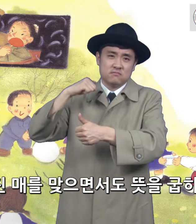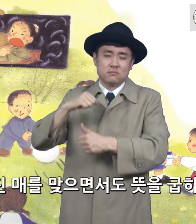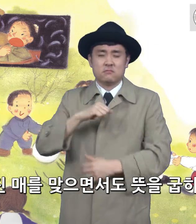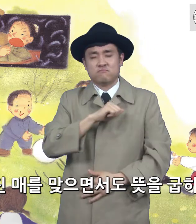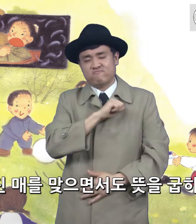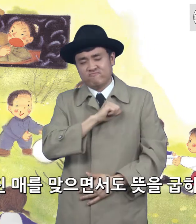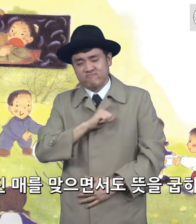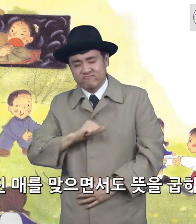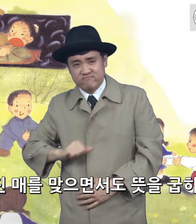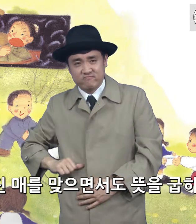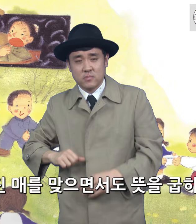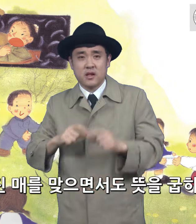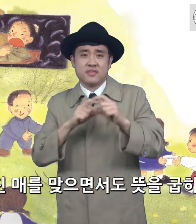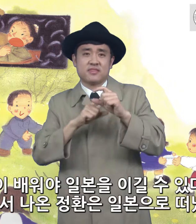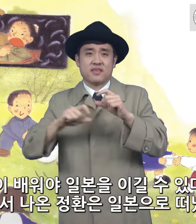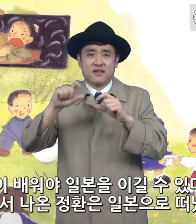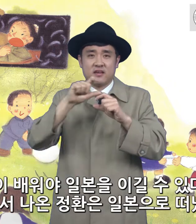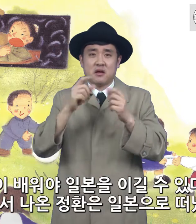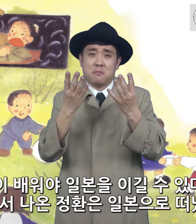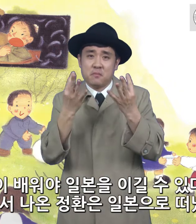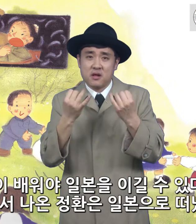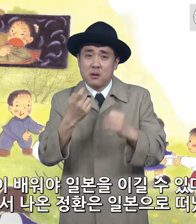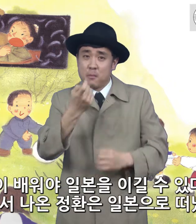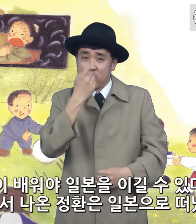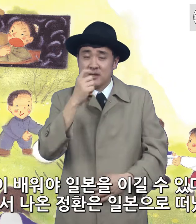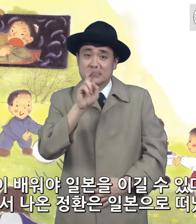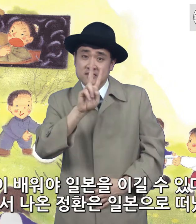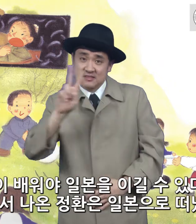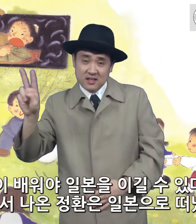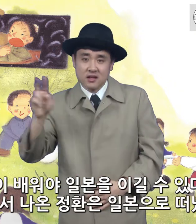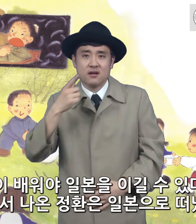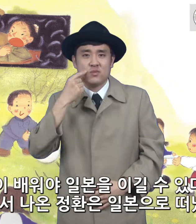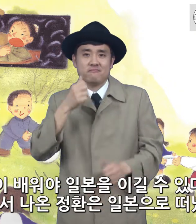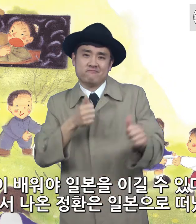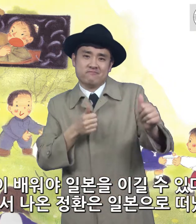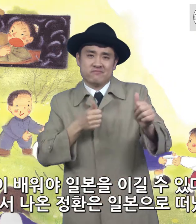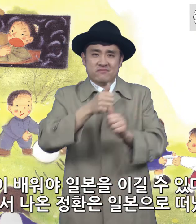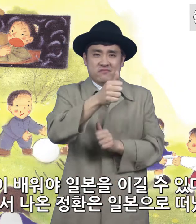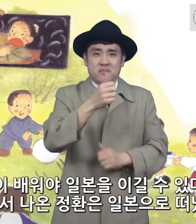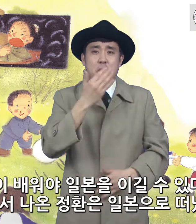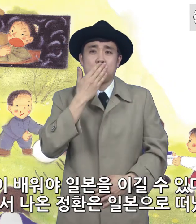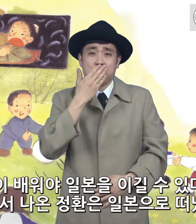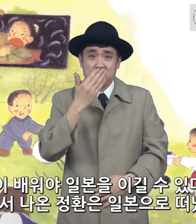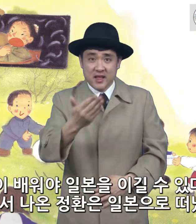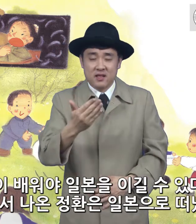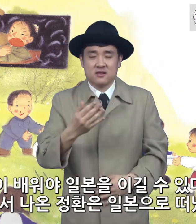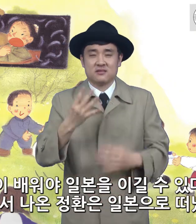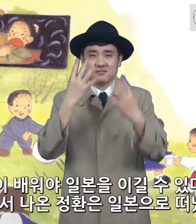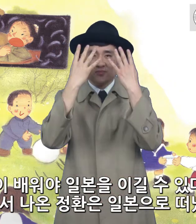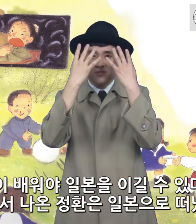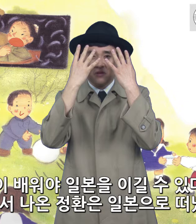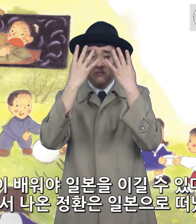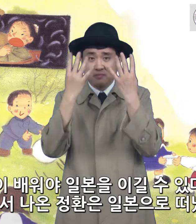맞으면서도 뜻을 굽히지 않았어요. 더 많이 배워야 일본을 이길 수 있다. 감옥에서 나온